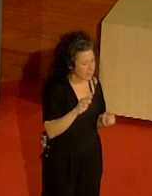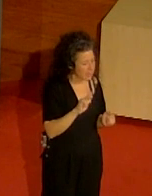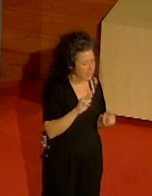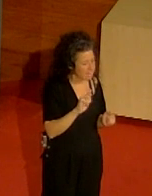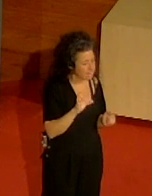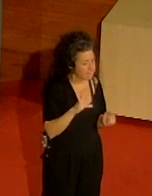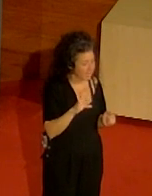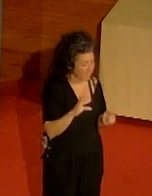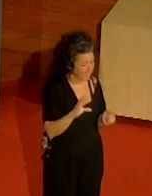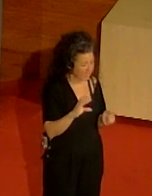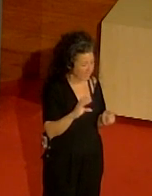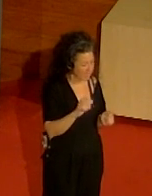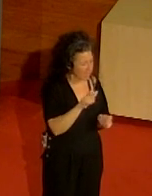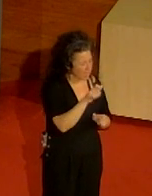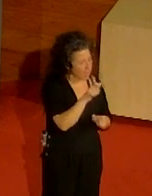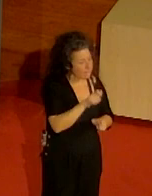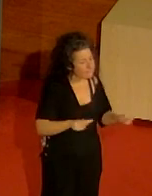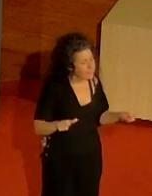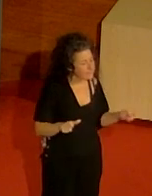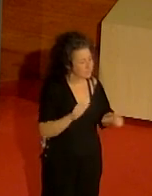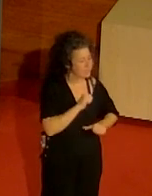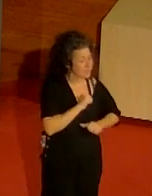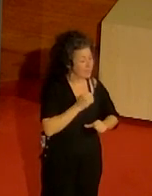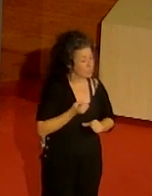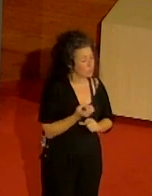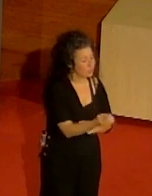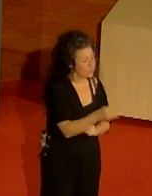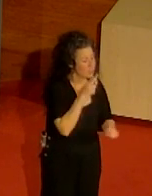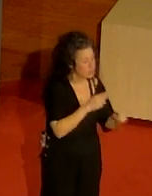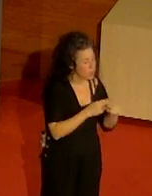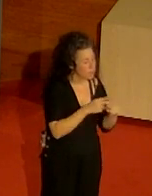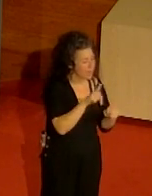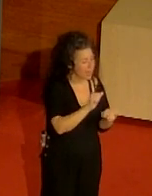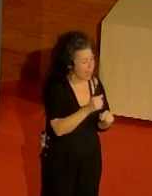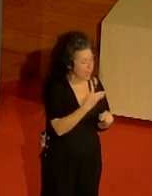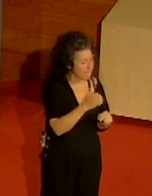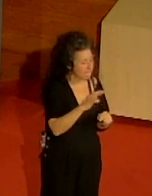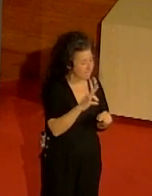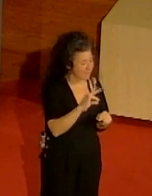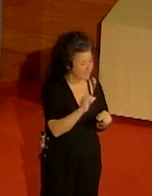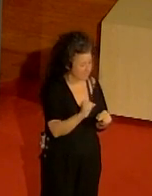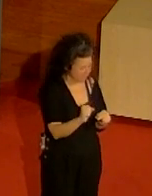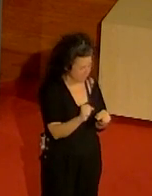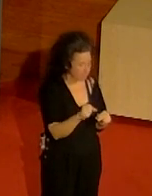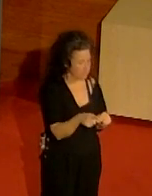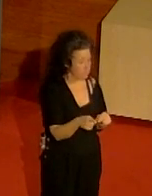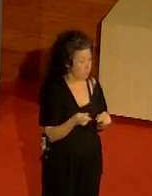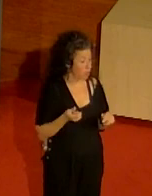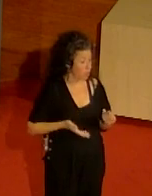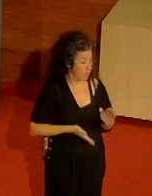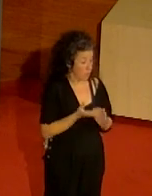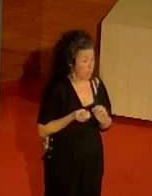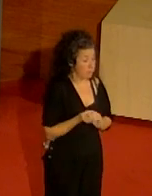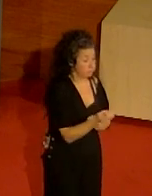hay un grupo de personas esperando a la bestia, que es el tren de mercancías que cruzaba México para llegar a Estados Unidos y a cual se subían las personas migrantes, que ahora